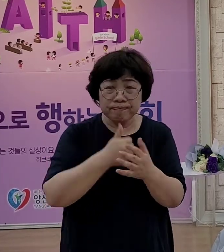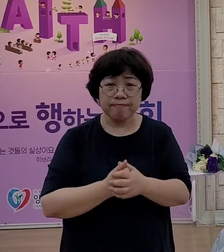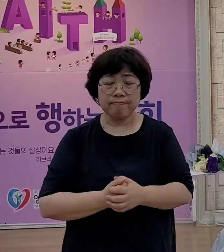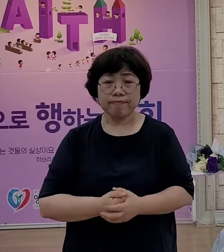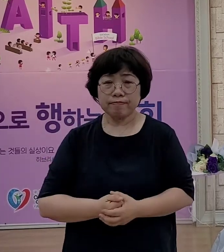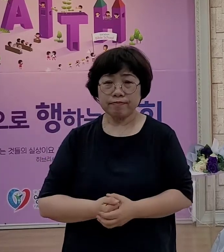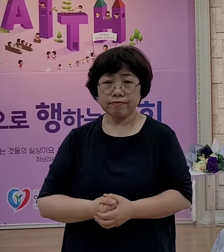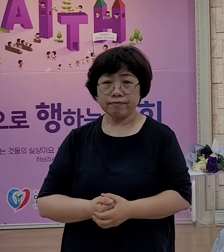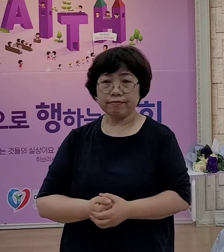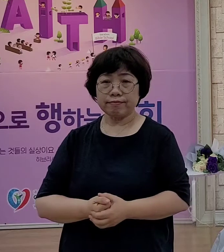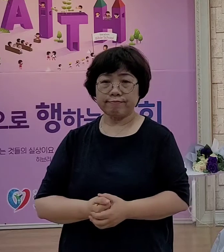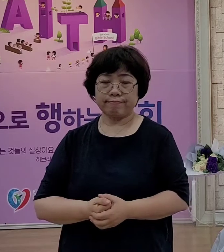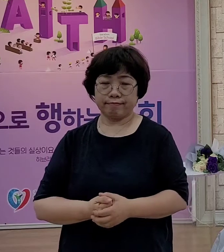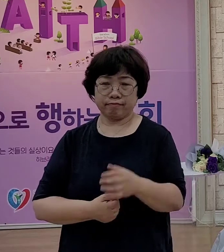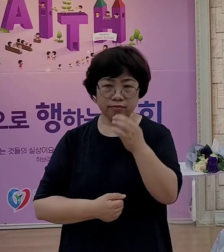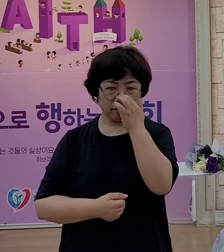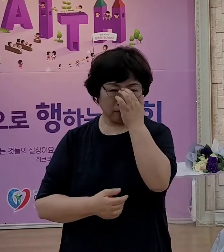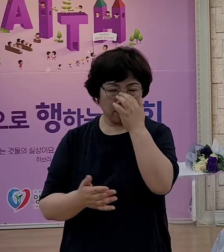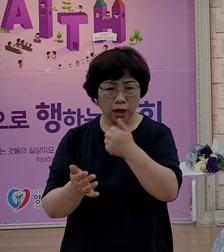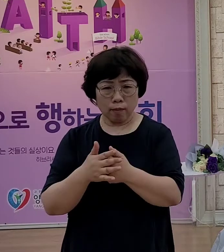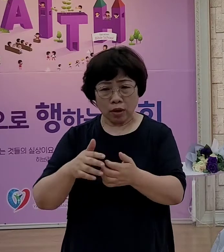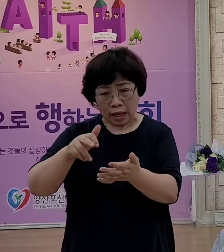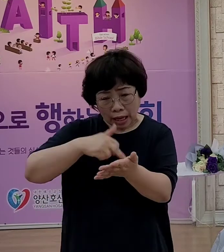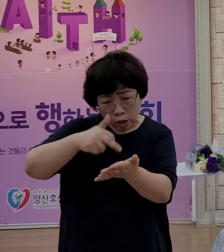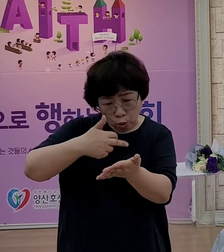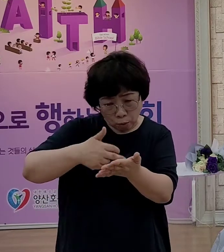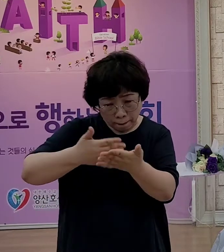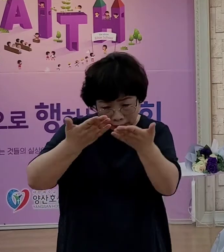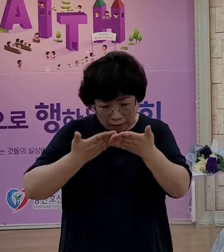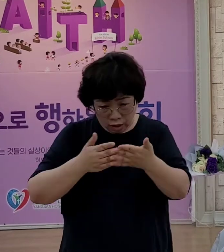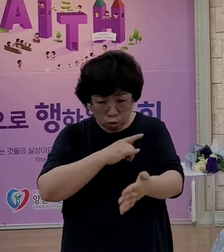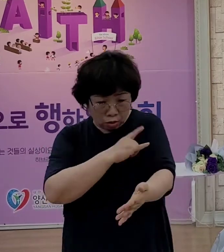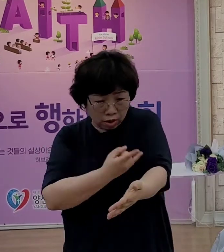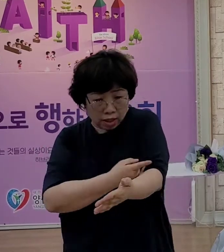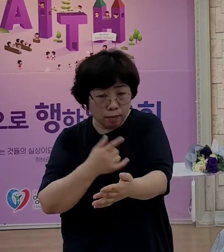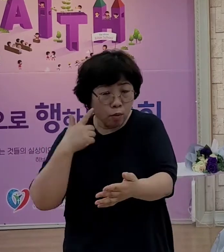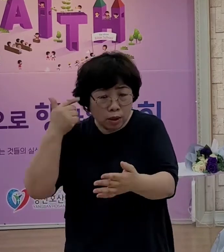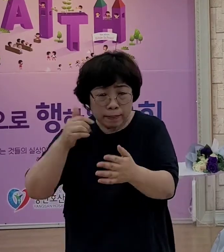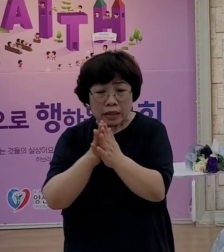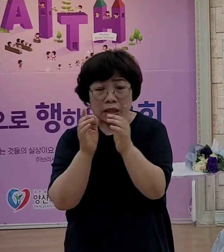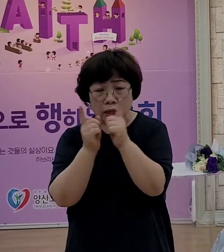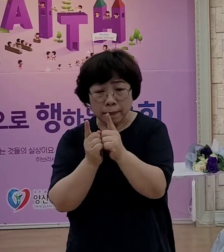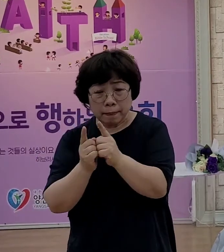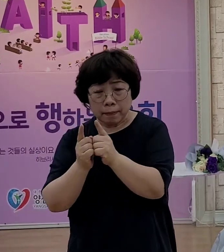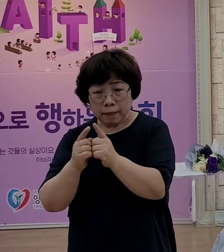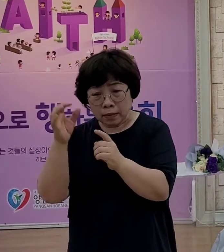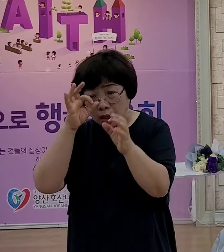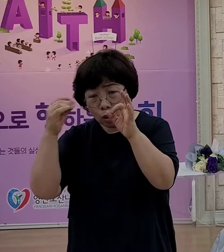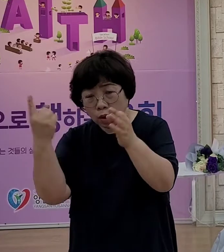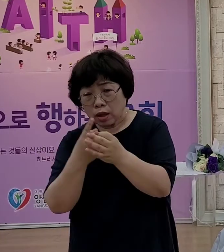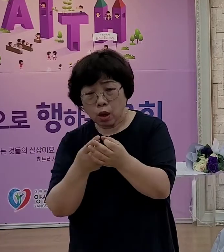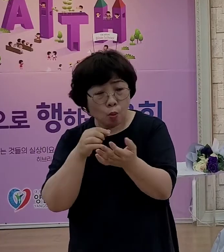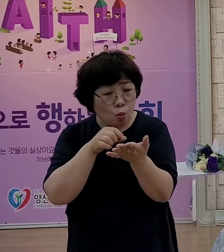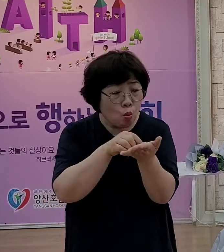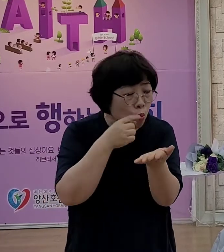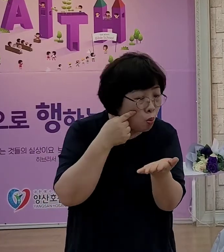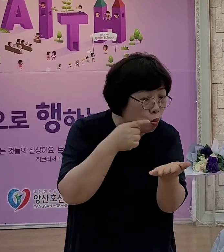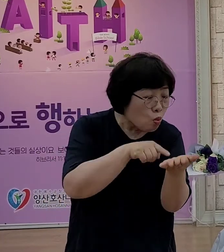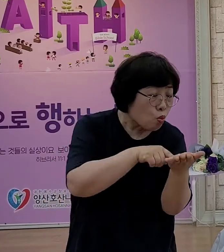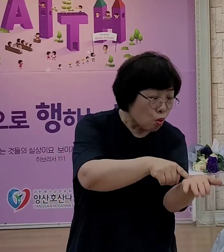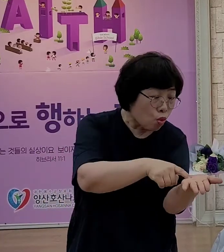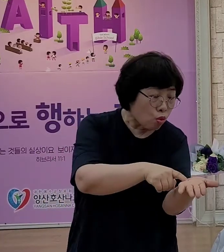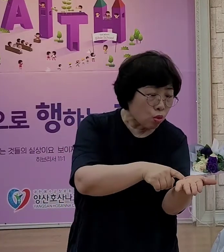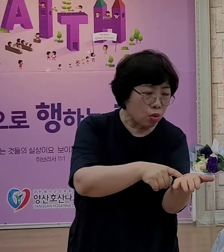위해서 저를 찾아오죠. 그래서 저한테 그 받으신 문자를 아예 핸드폰 켜셔가지고 저한테 보여주시는 거예요.